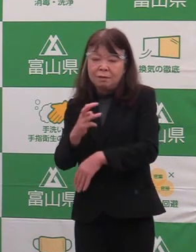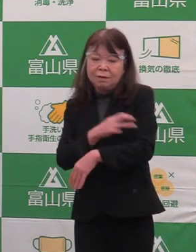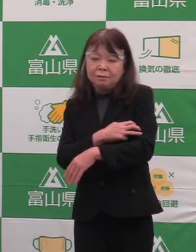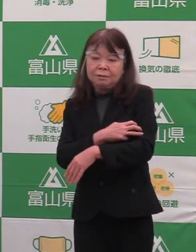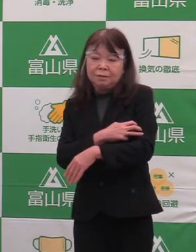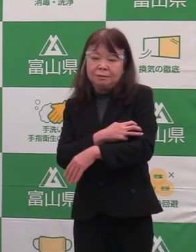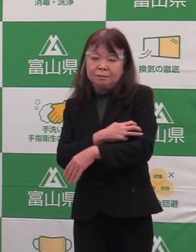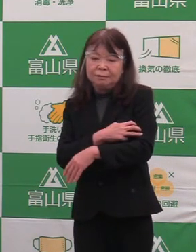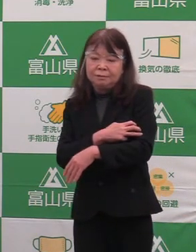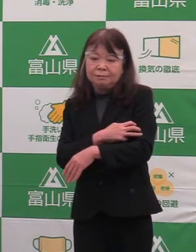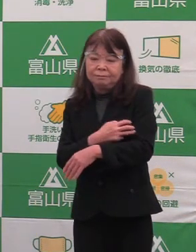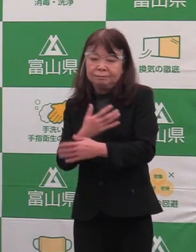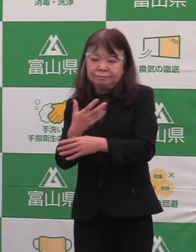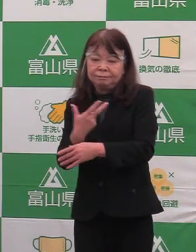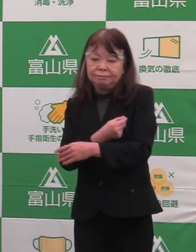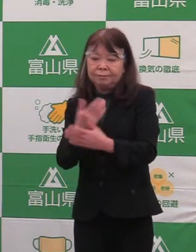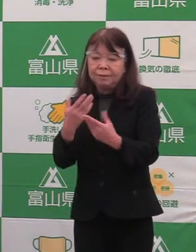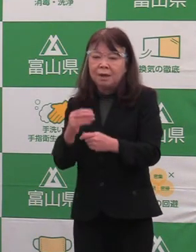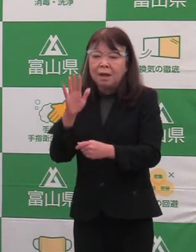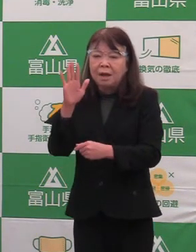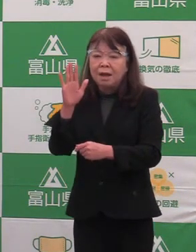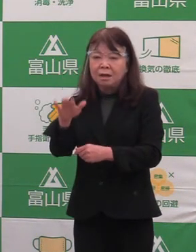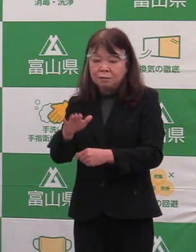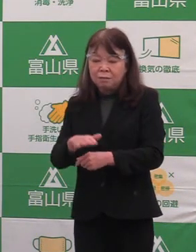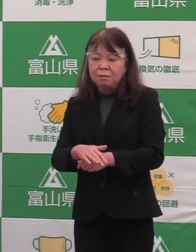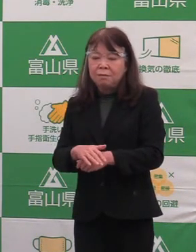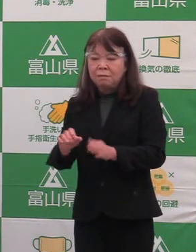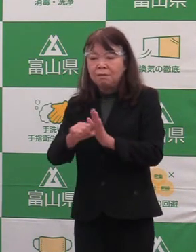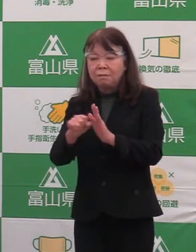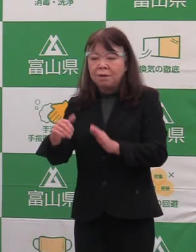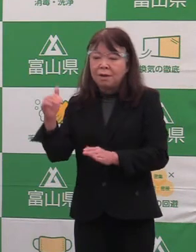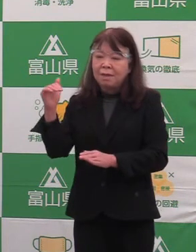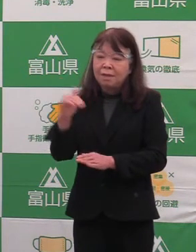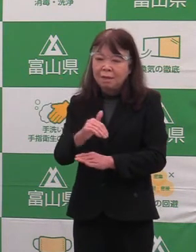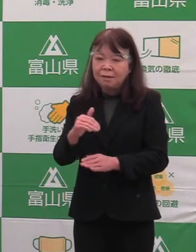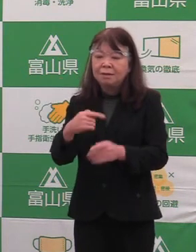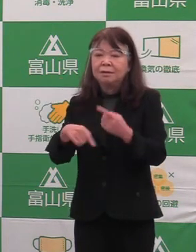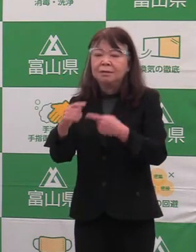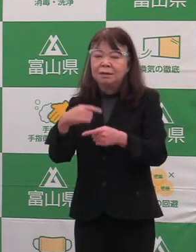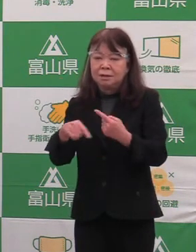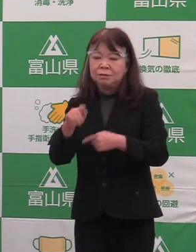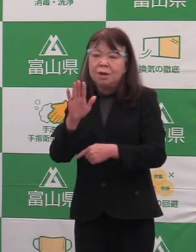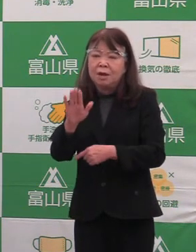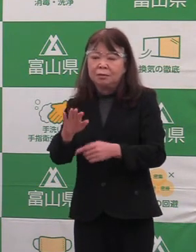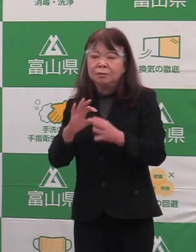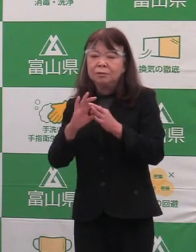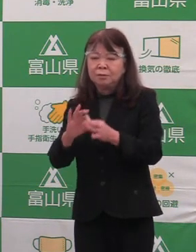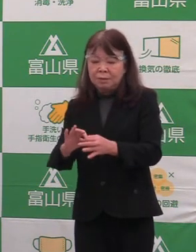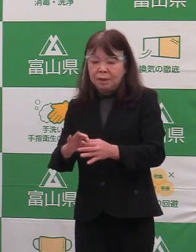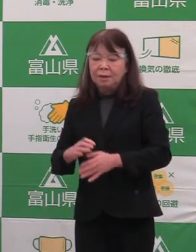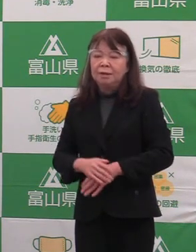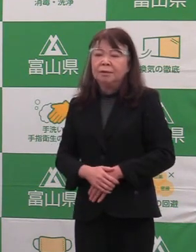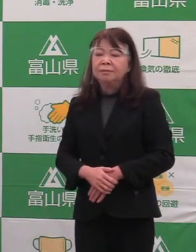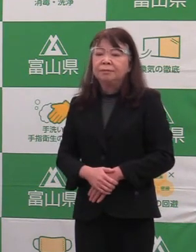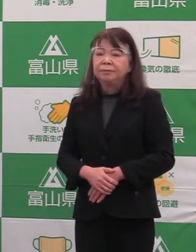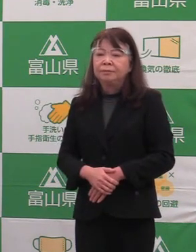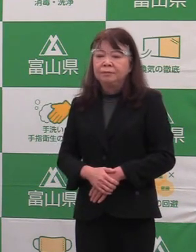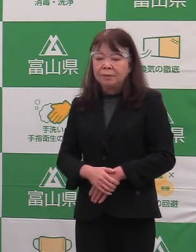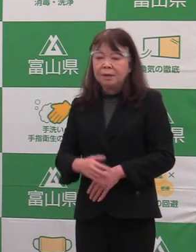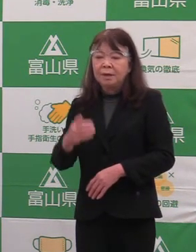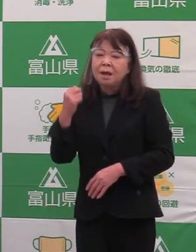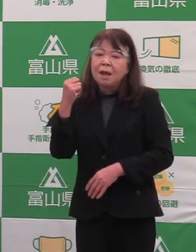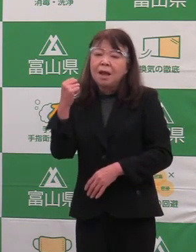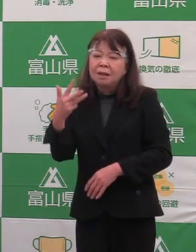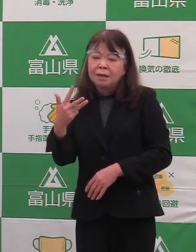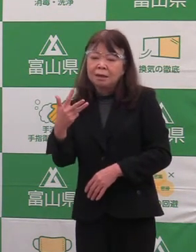体が減少していくという、まあ、データは出ているので、とすれば8ヶ月